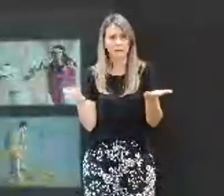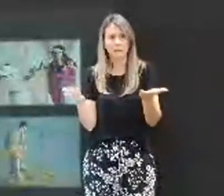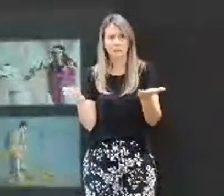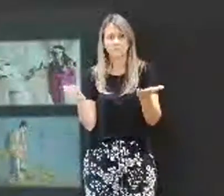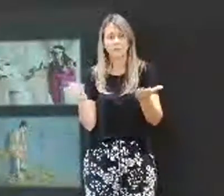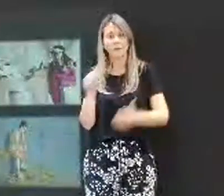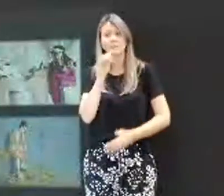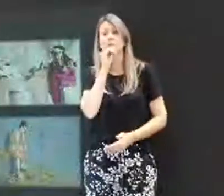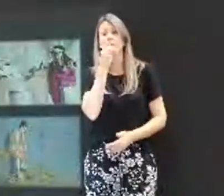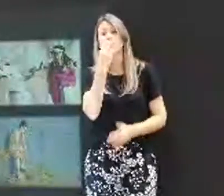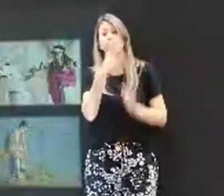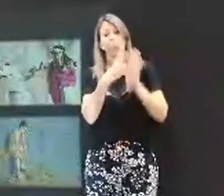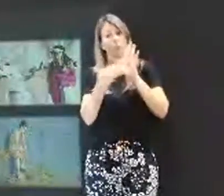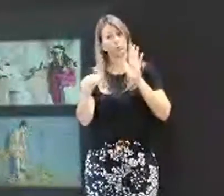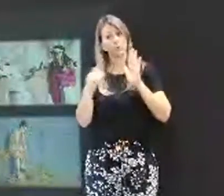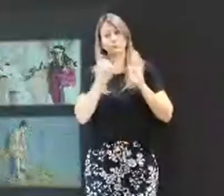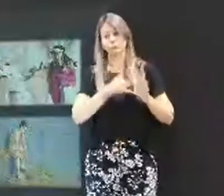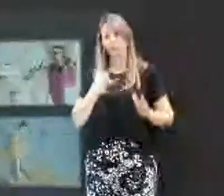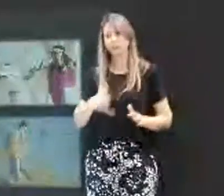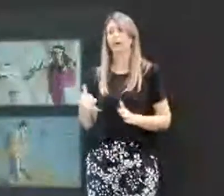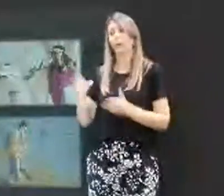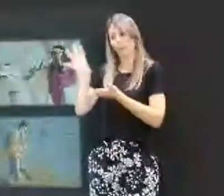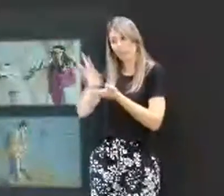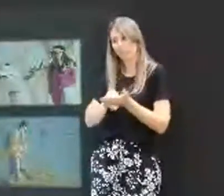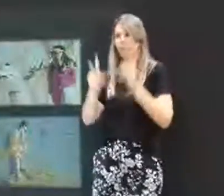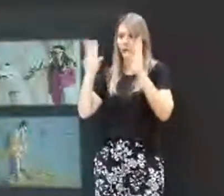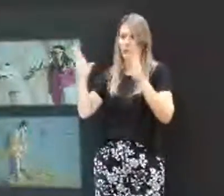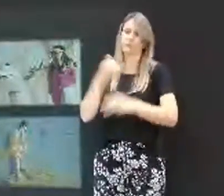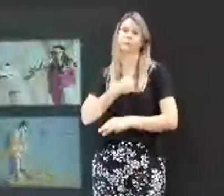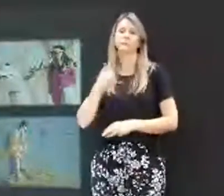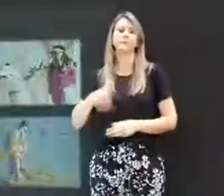concordam? Temos que copiar esse bom modelo de José.